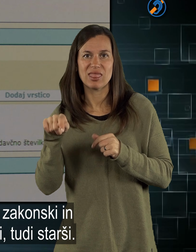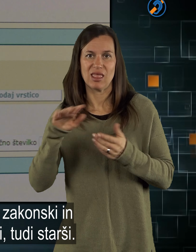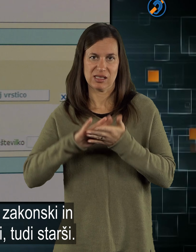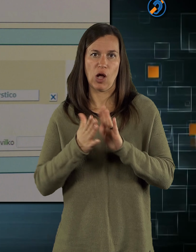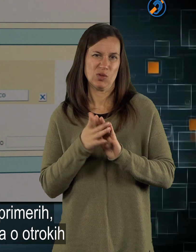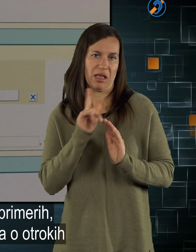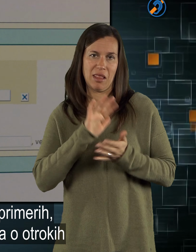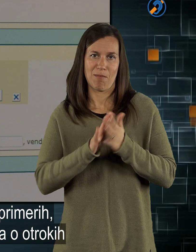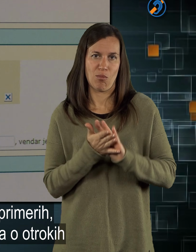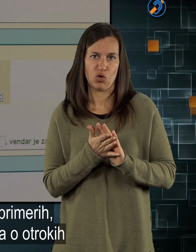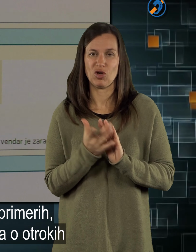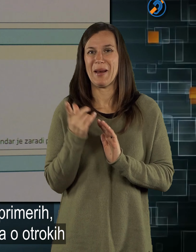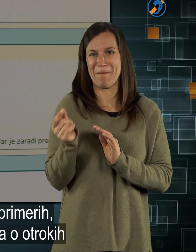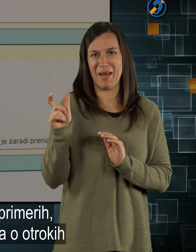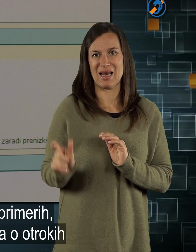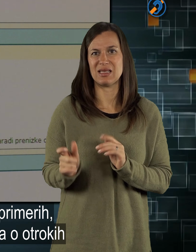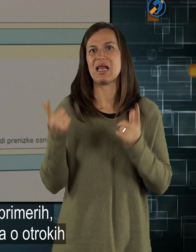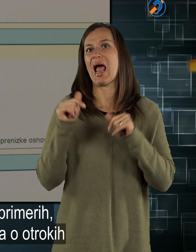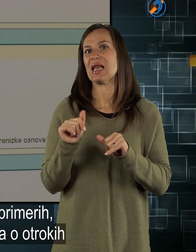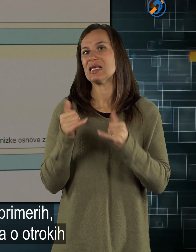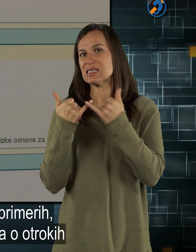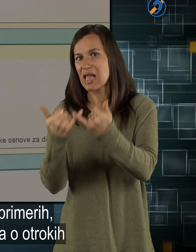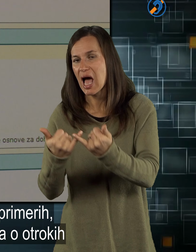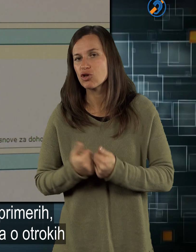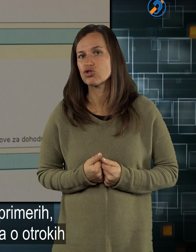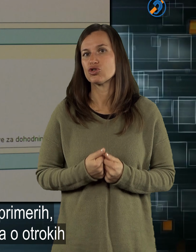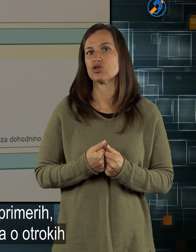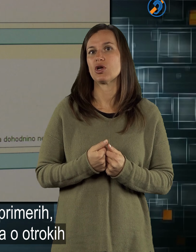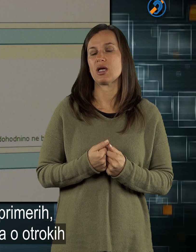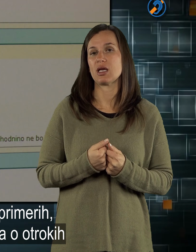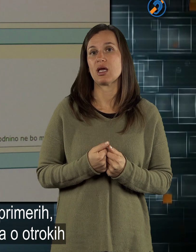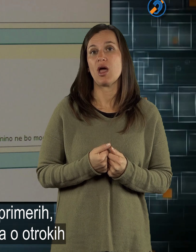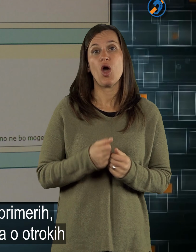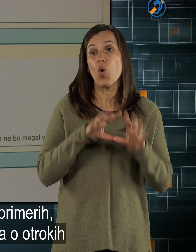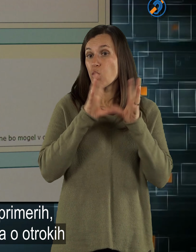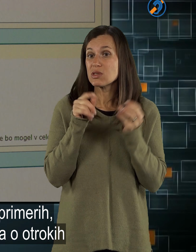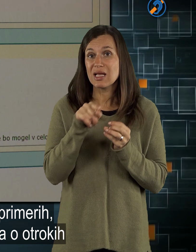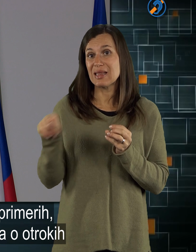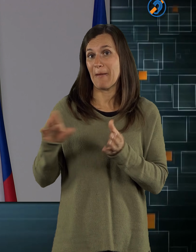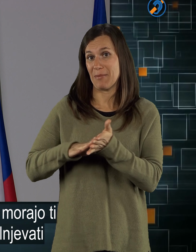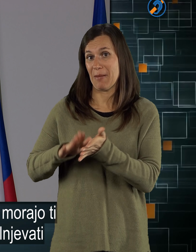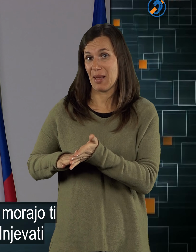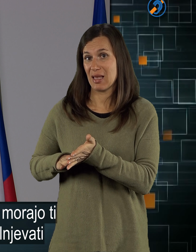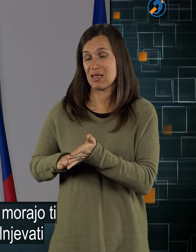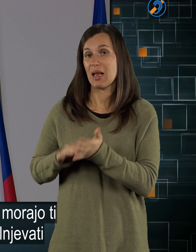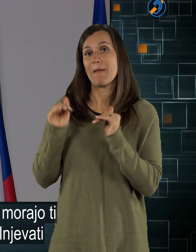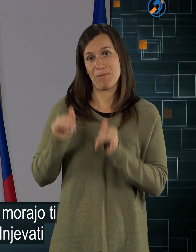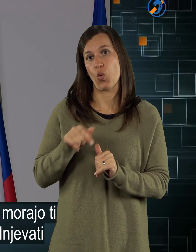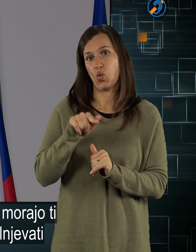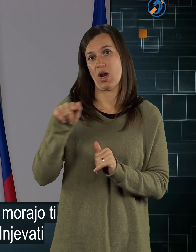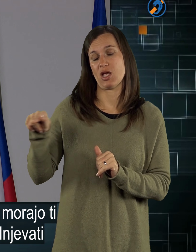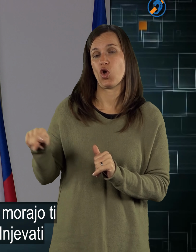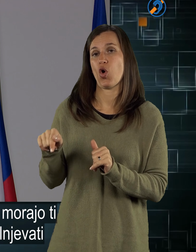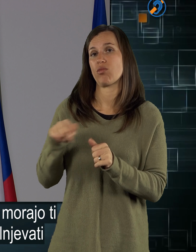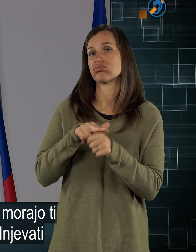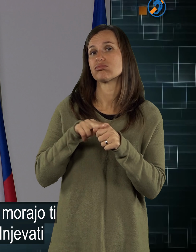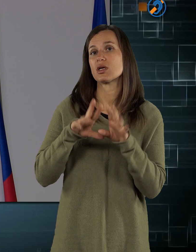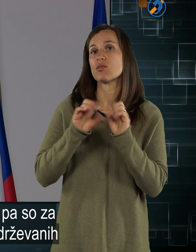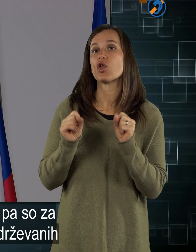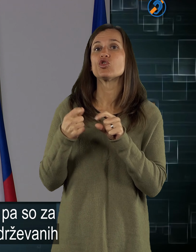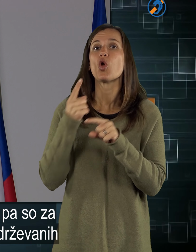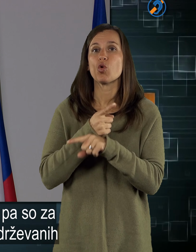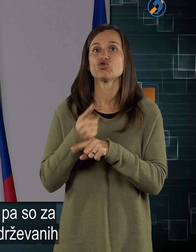starši, ampak v vseh teh primerih, torej v primerih, razen če govorimo o otrocih do 18. leta starosti, morajo izpolnjevati